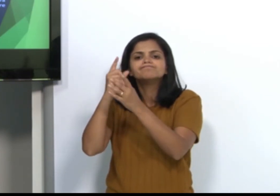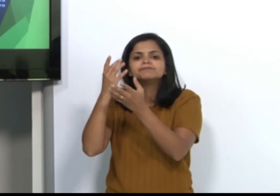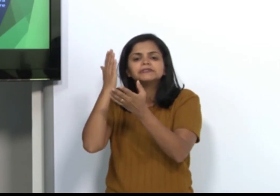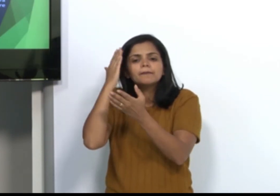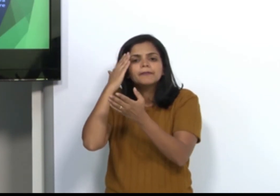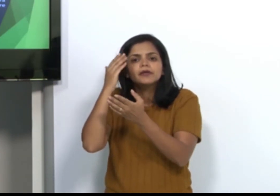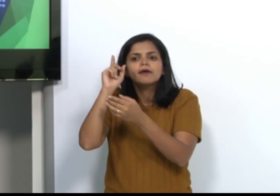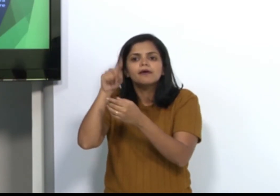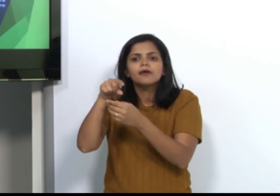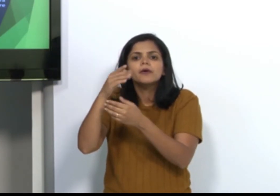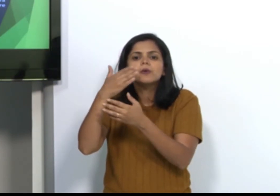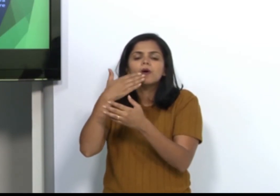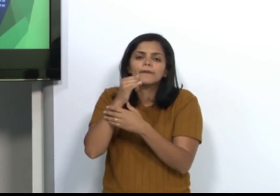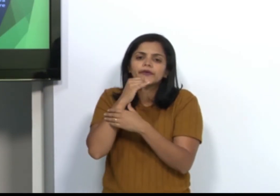Então,